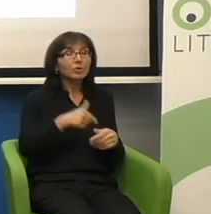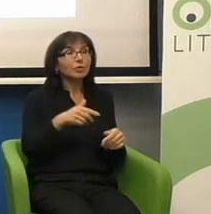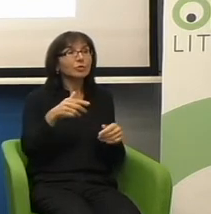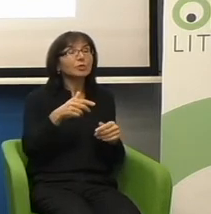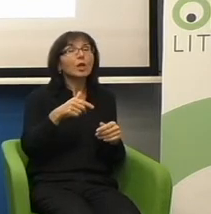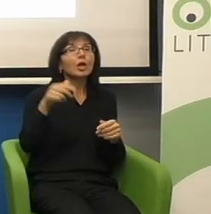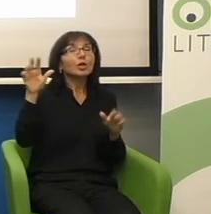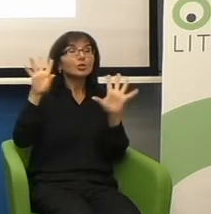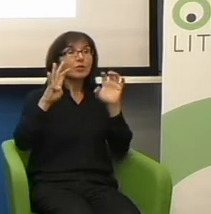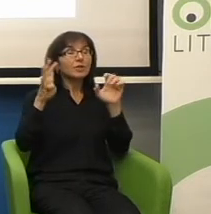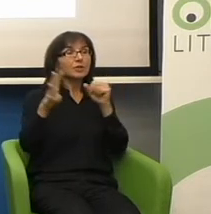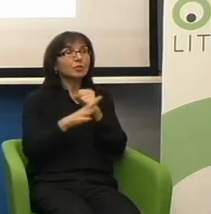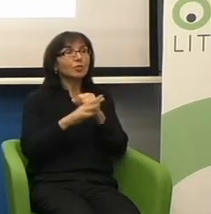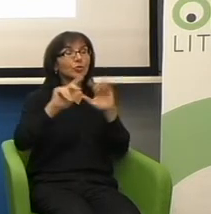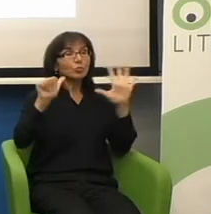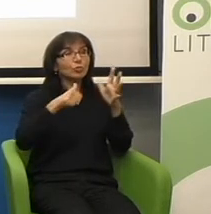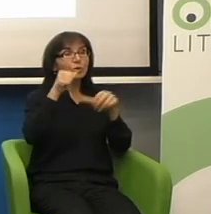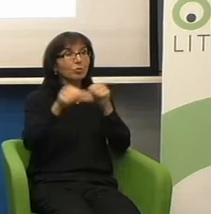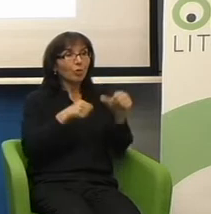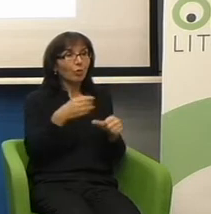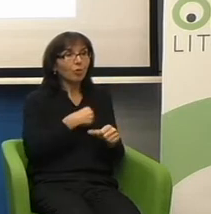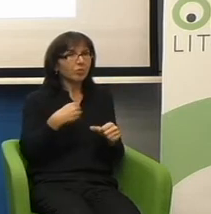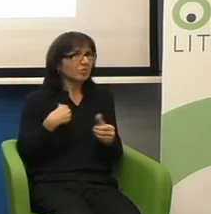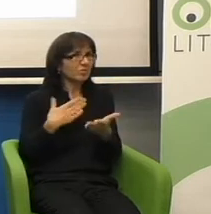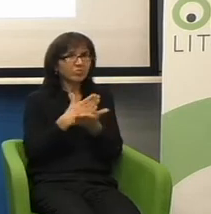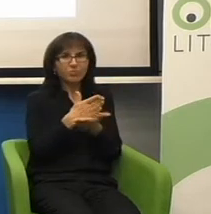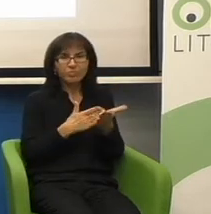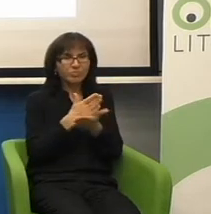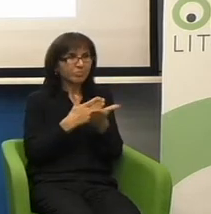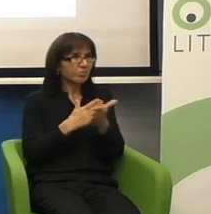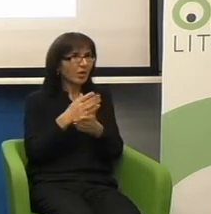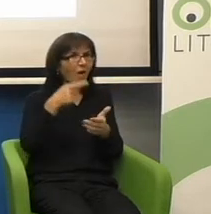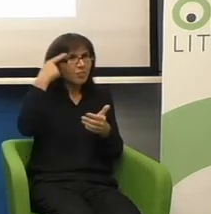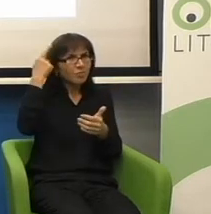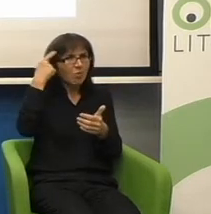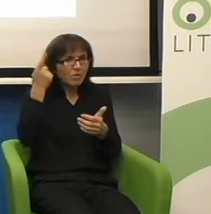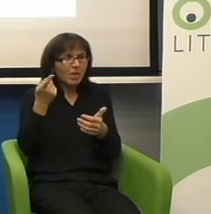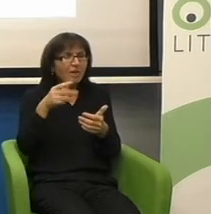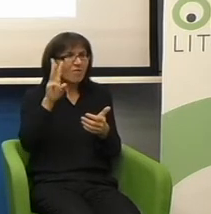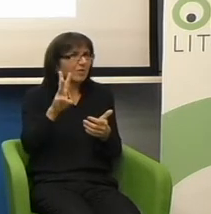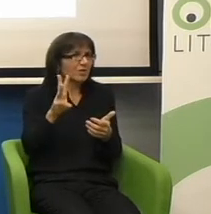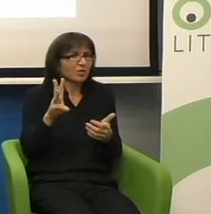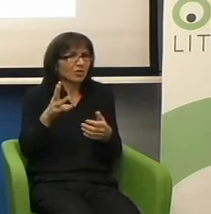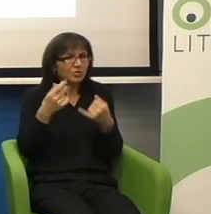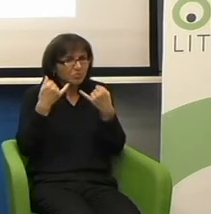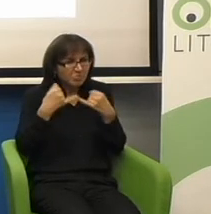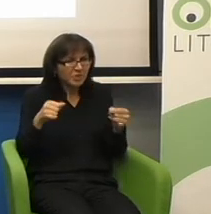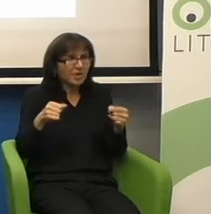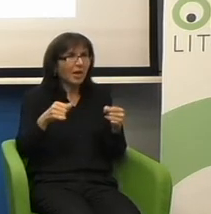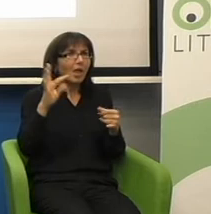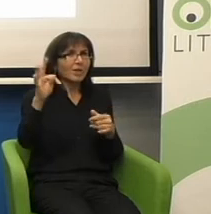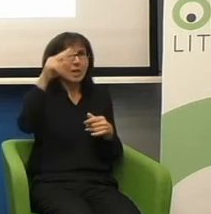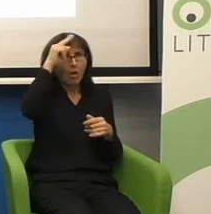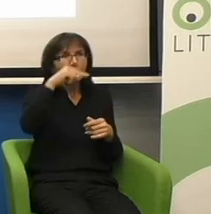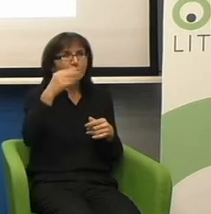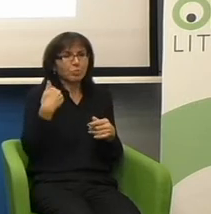1996 roku. W Polsce niedowierzanie. Przecież ze wspomnień Anny Walentynowicz wynika coś zupełnie innego. Jej ojciec, Jan